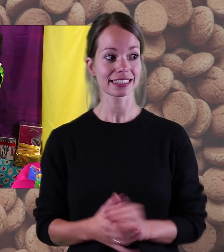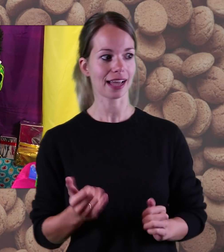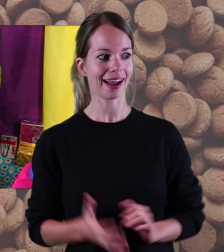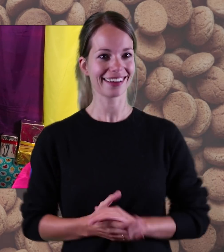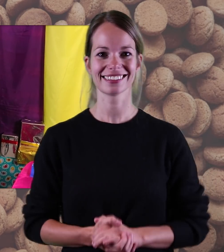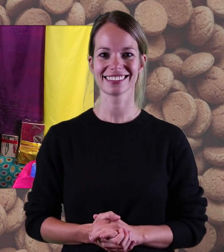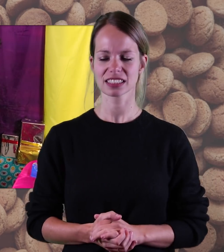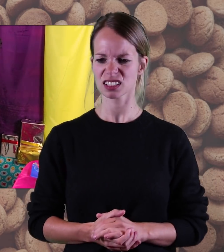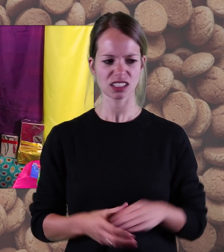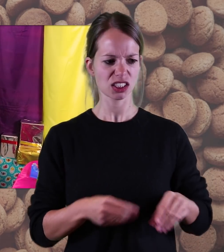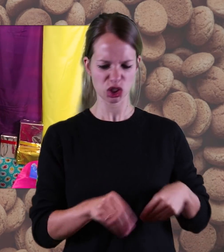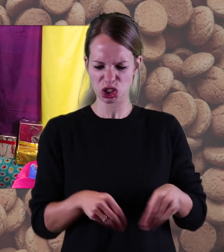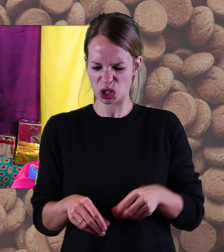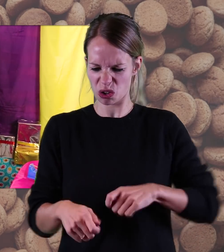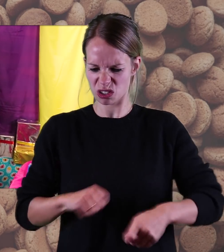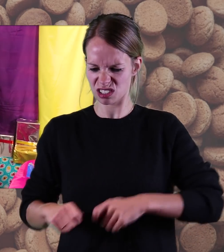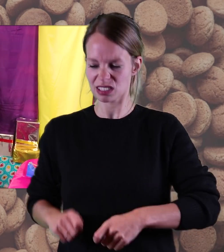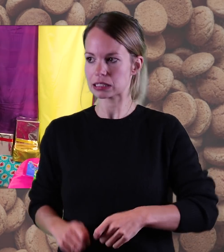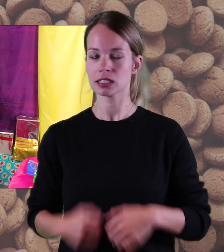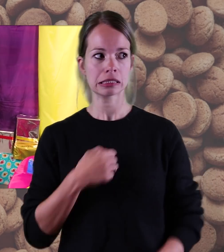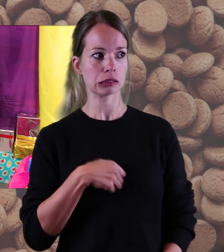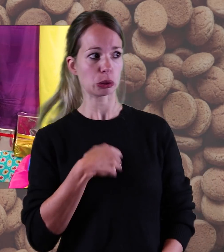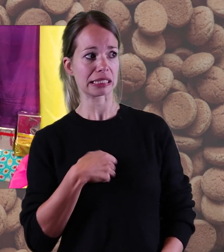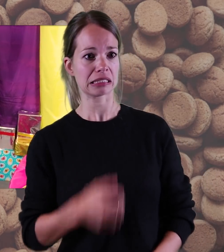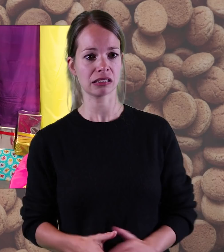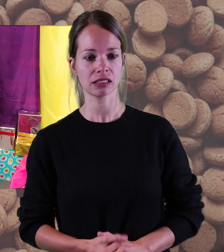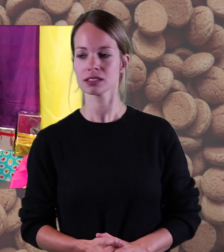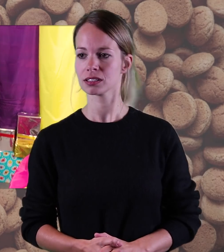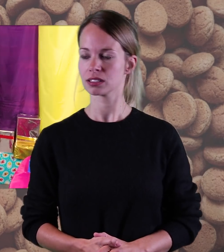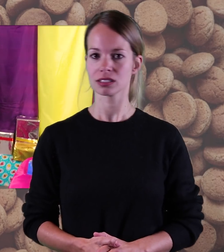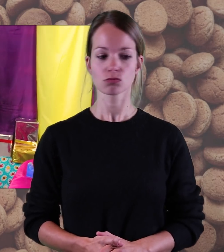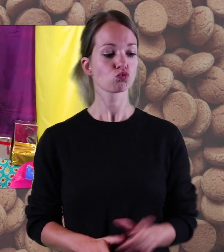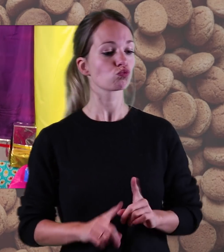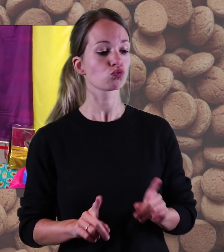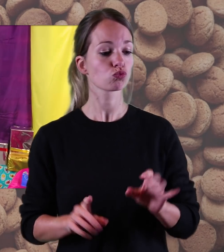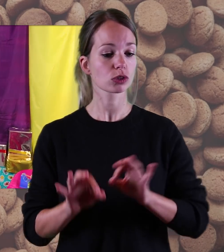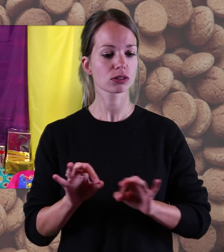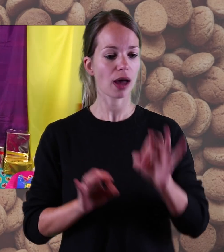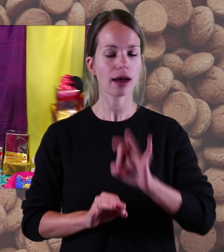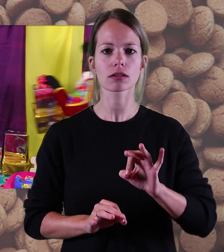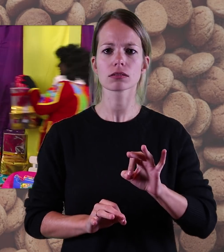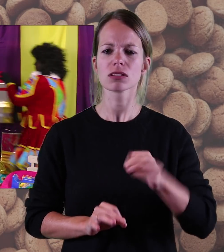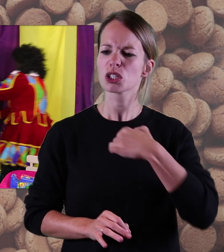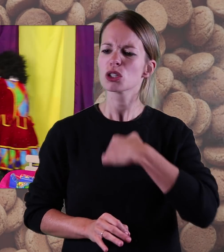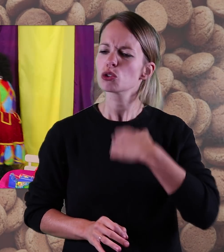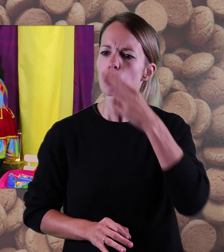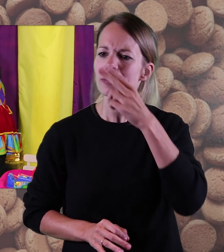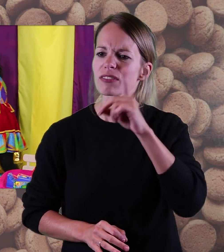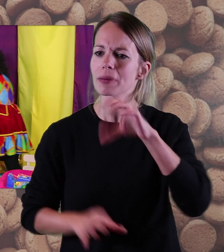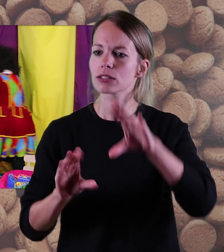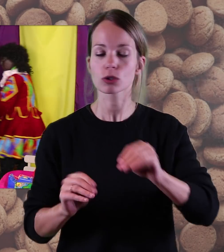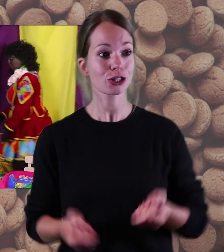Leuk hè? Ja, dat wel. Hij scheurt een beetje. Sorry. Ja, ja. Sorry. Goed werk. Sorry Piet, wat ben je aan het